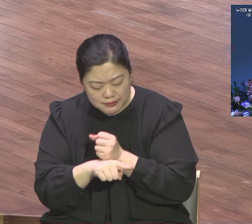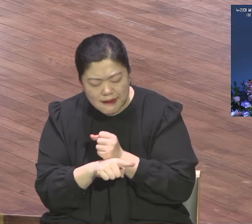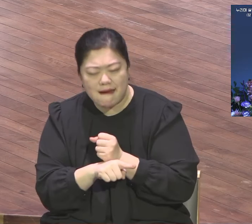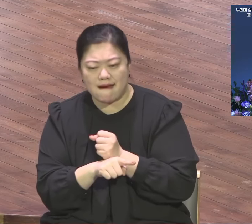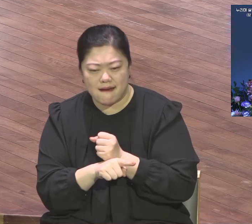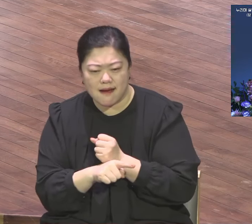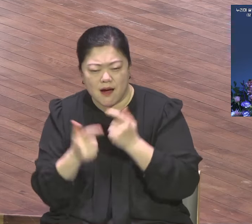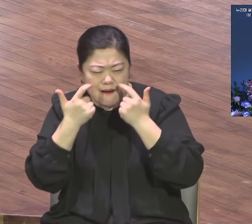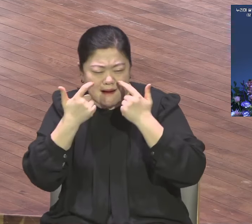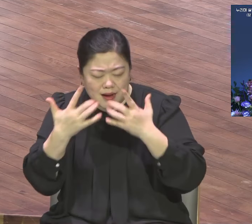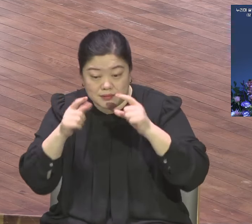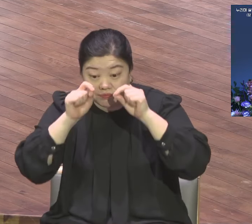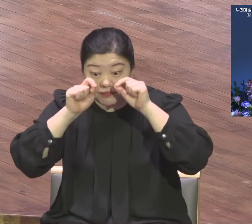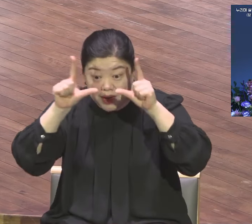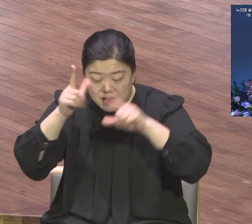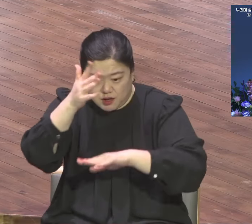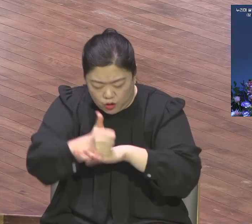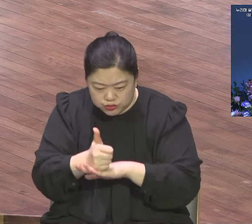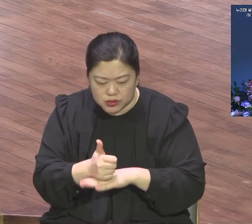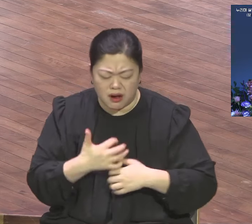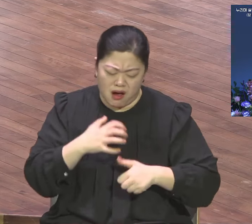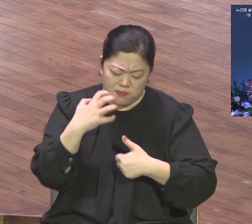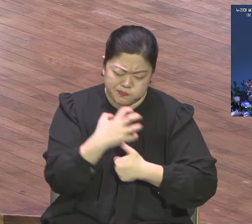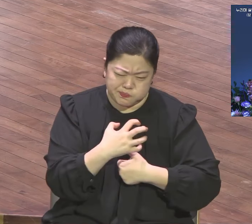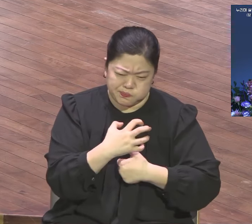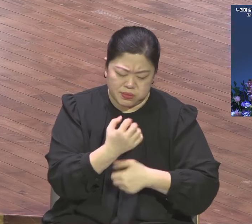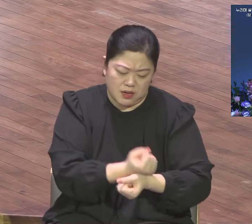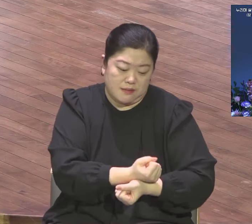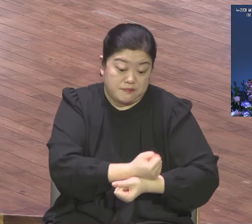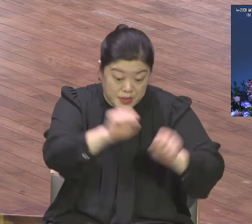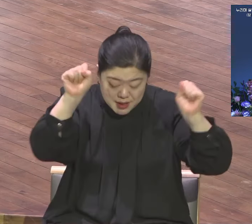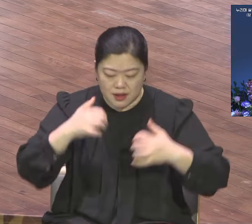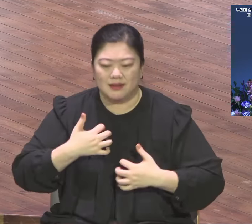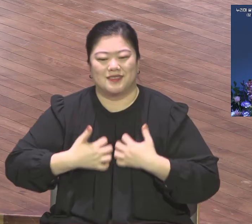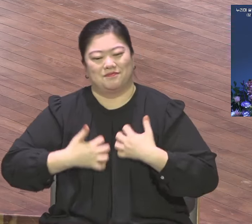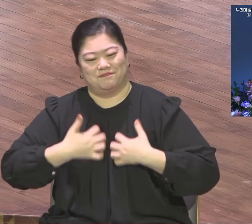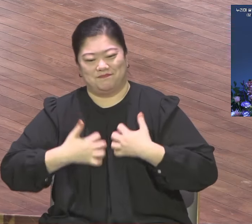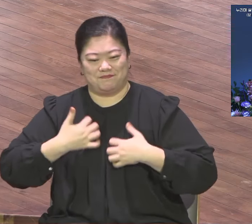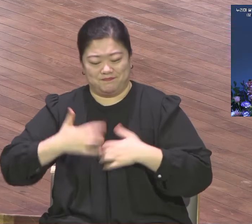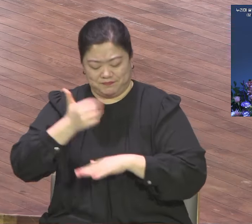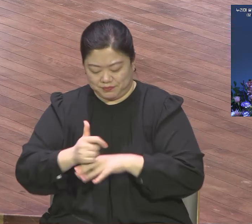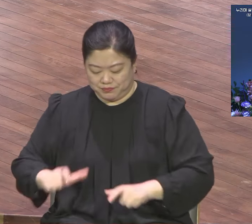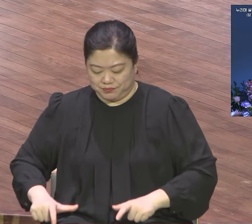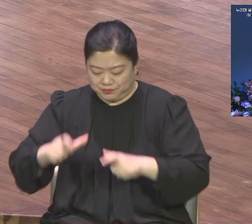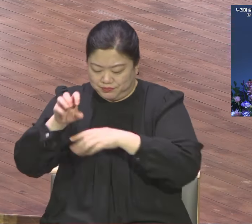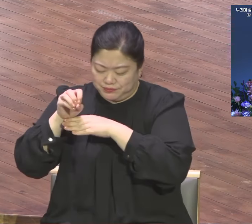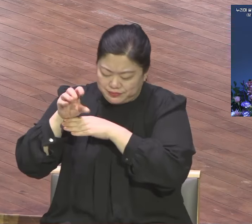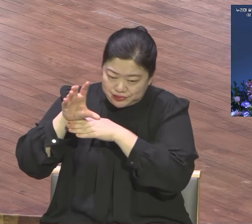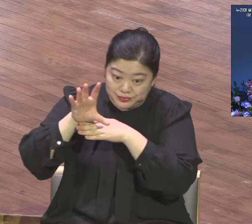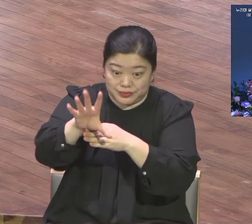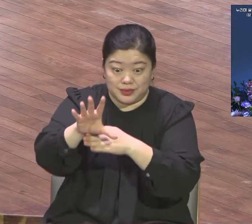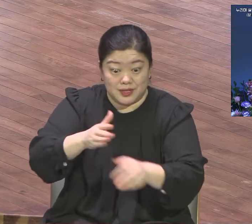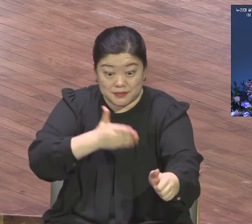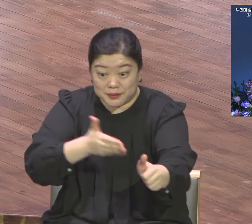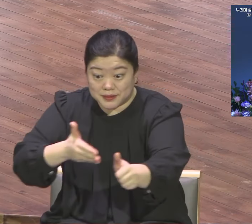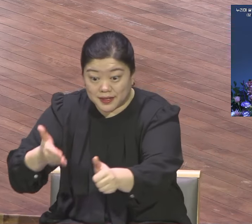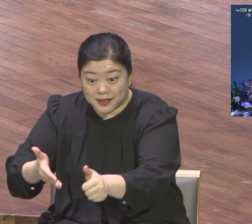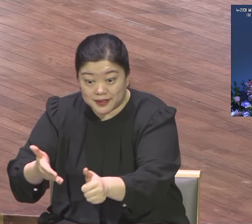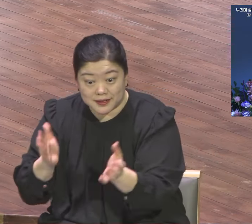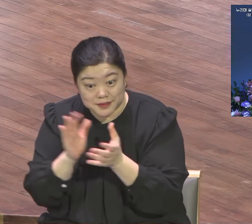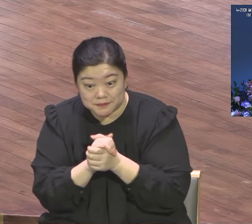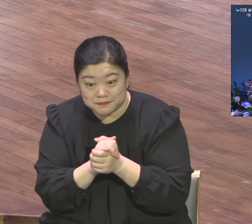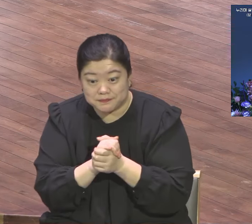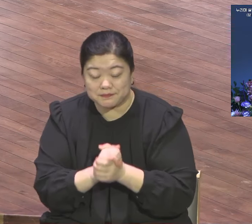24 누림의 삶을 살면서 견고한 그리스도 망대를 세우는 장막터를 넓혀가기를 주의 이름으로